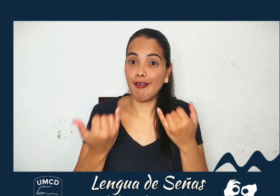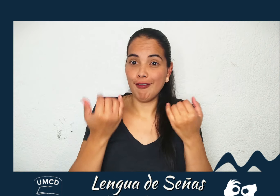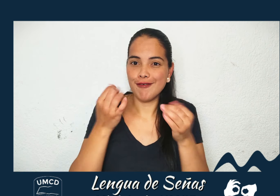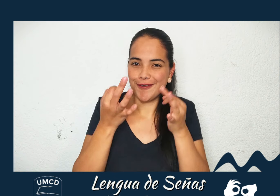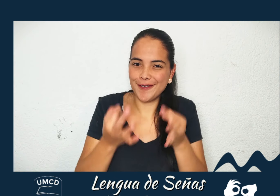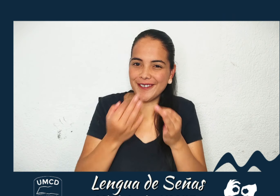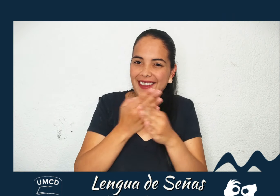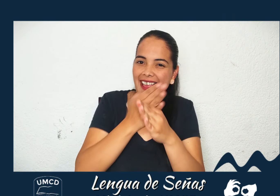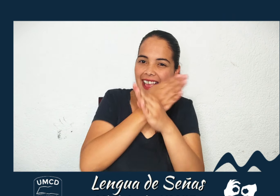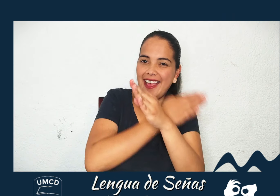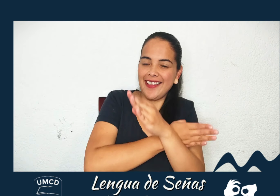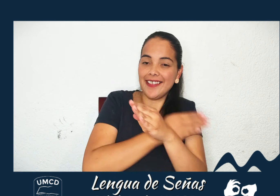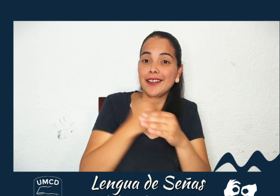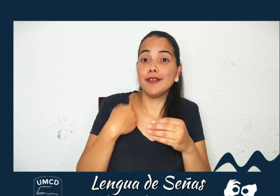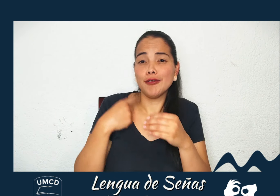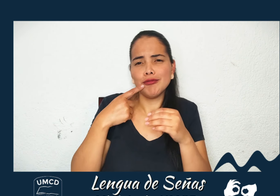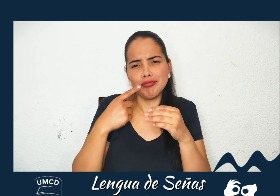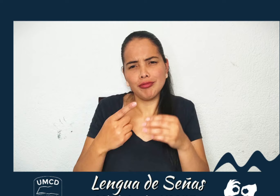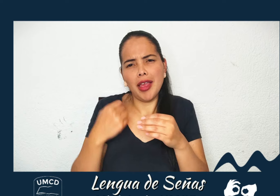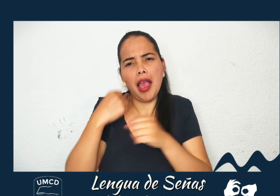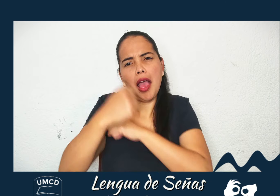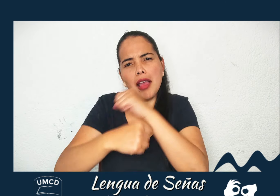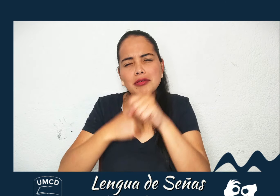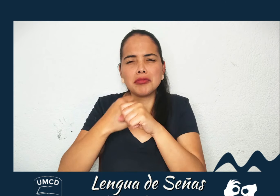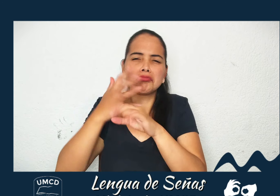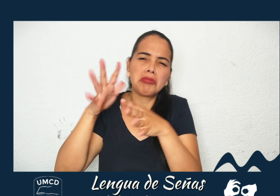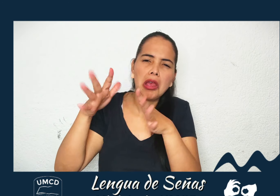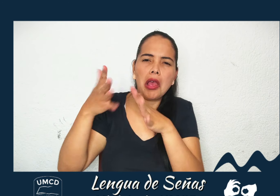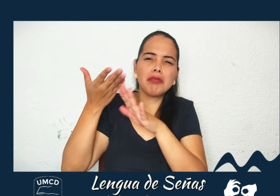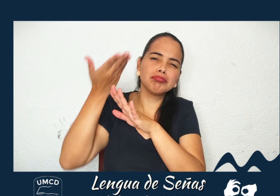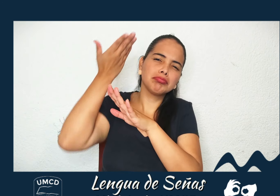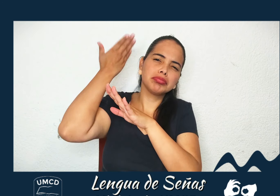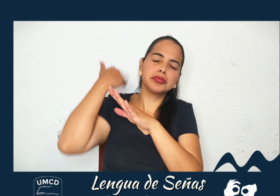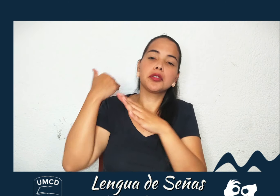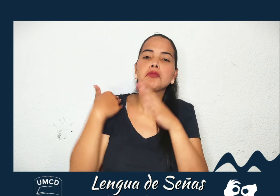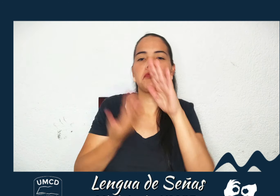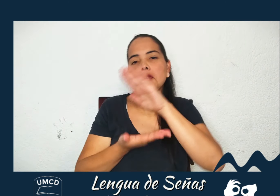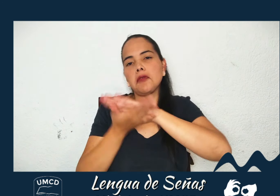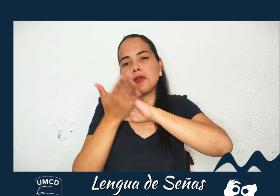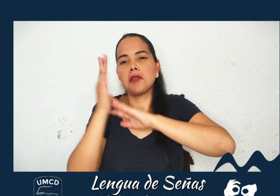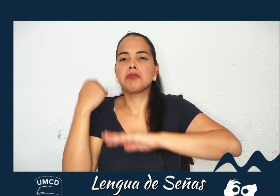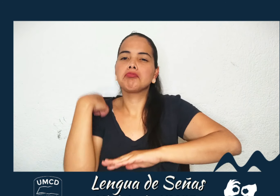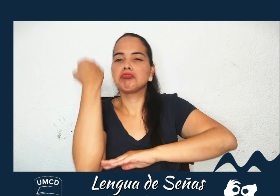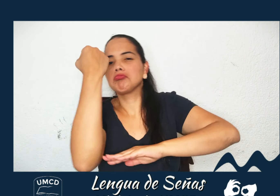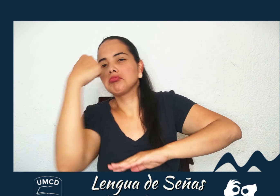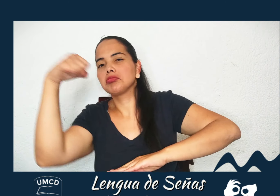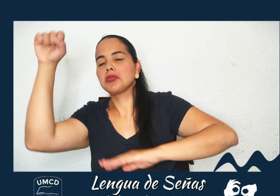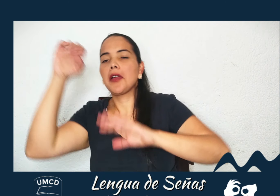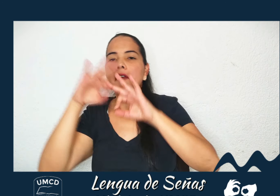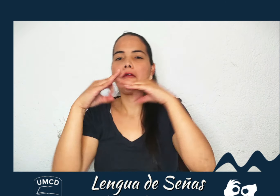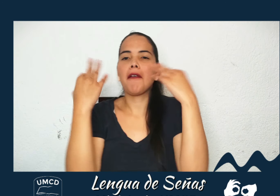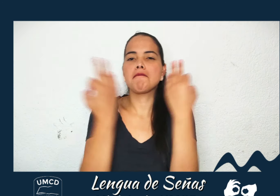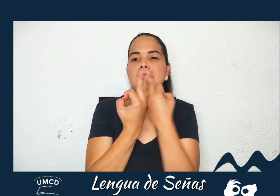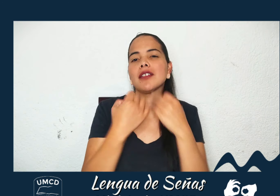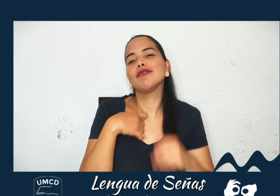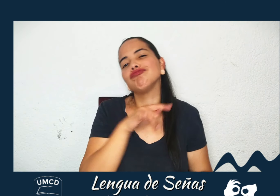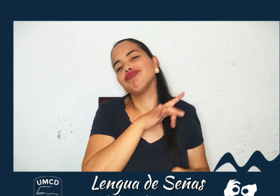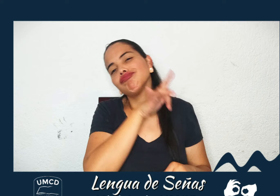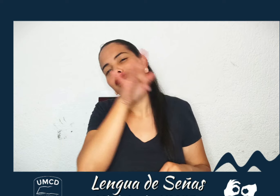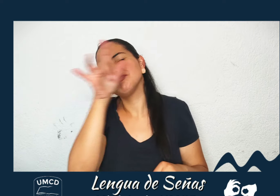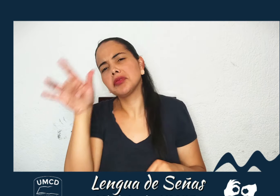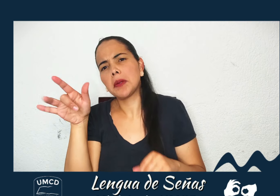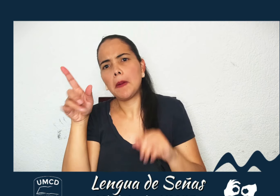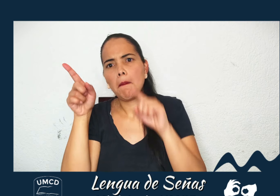Como les indicaba inicialmente, hace años atrás tuve la oportunidad de viajar a un lugar remoto a visitar a una familia, pero en